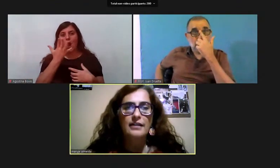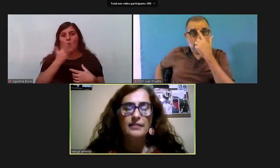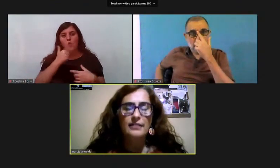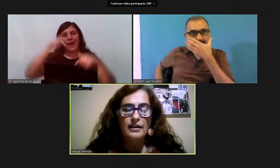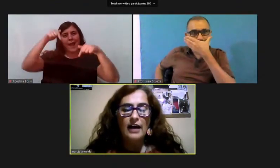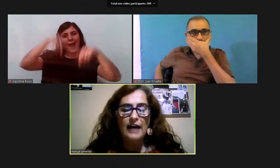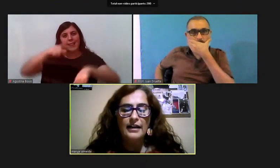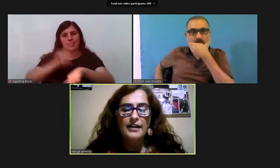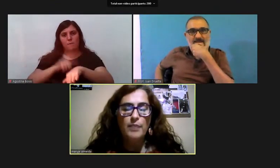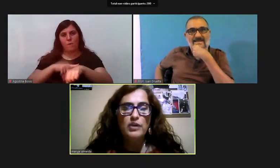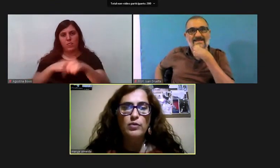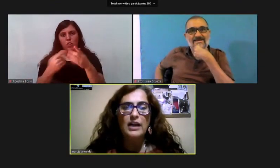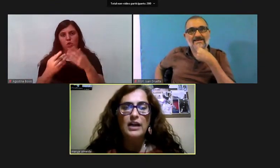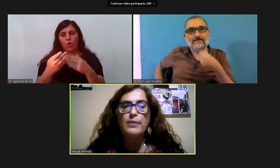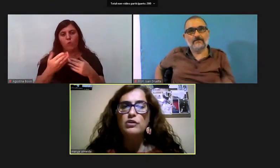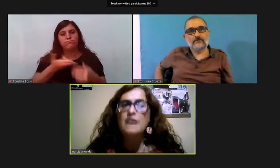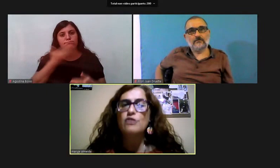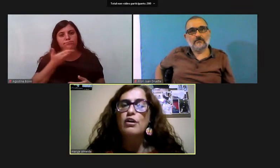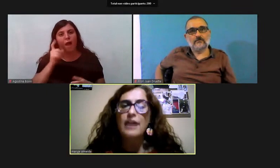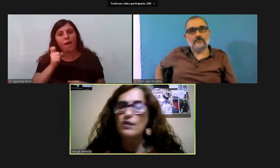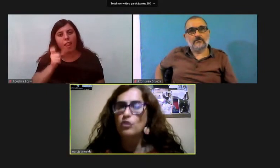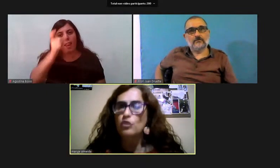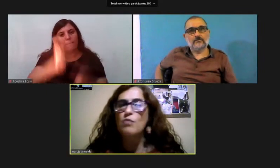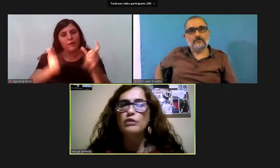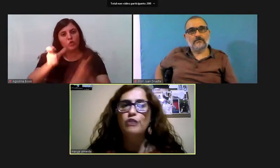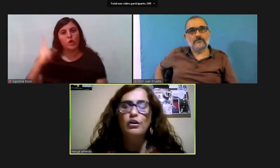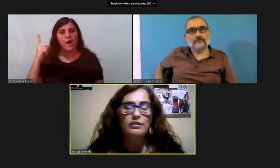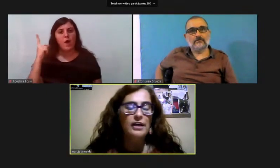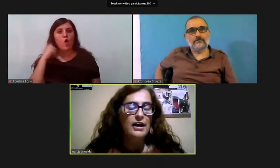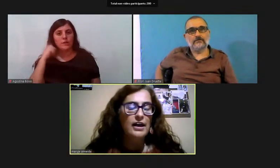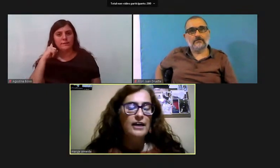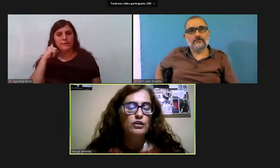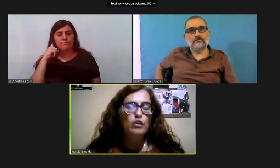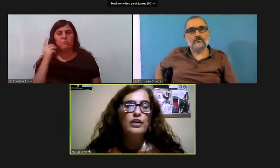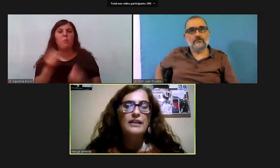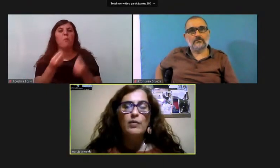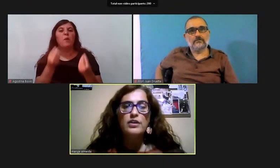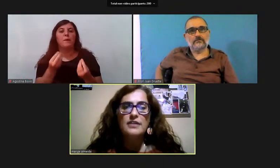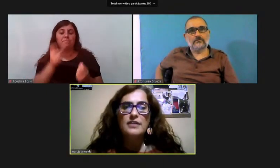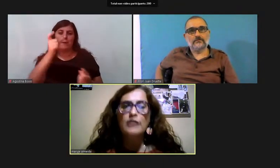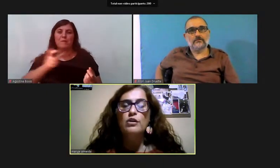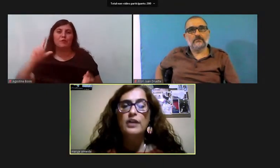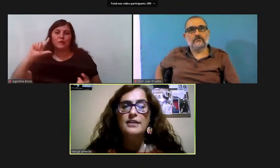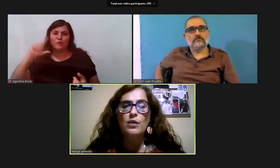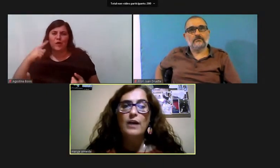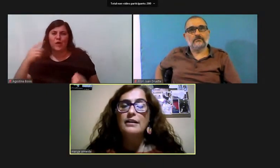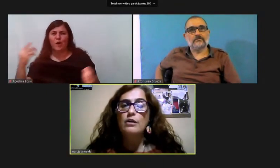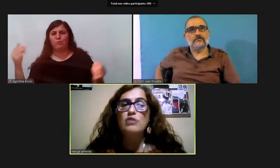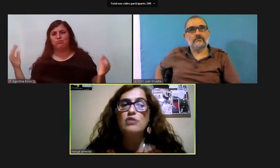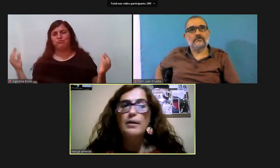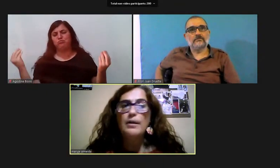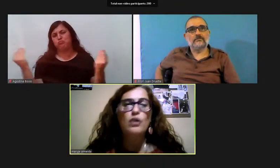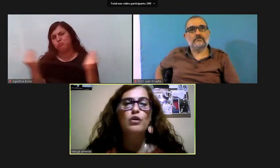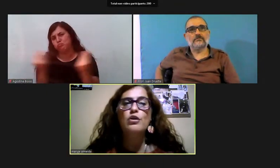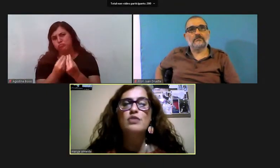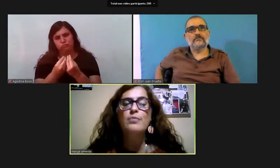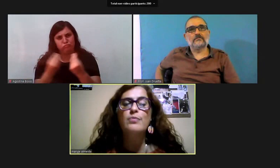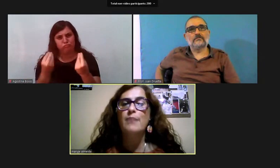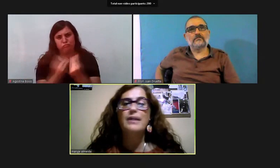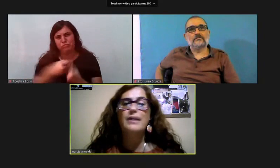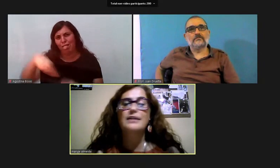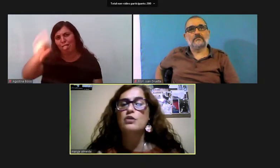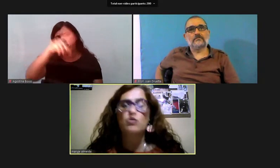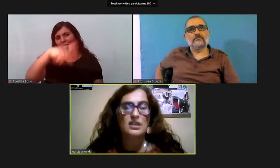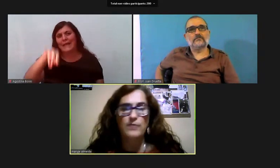que están aquí en este espacio, porque las personas sordas, que son un montón, todo lo que estamos diciendo y lo que dice Juan, lo saben, lo conocen,